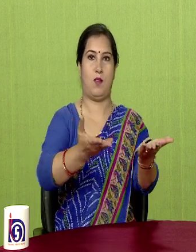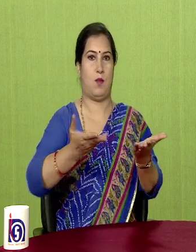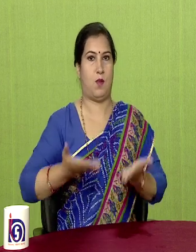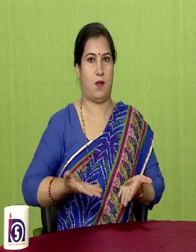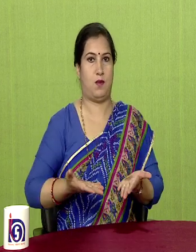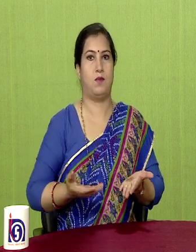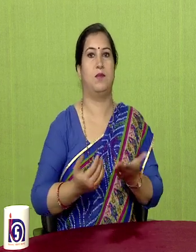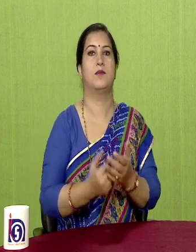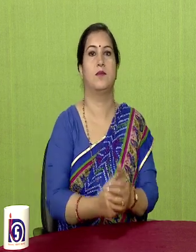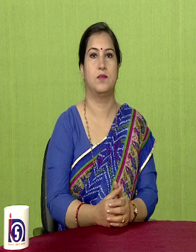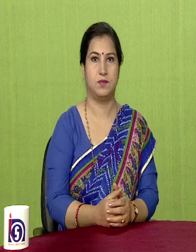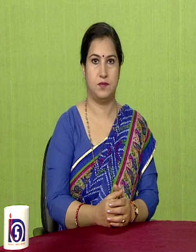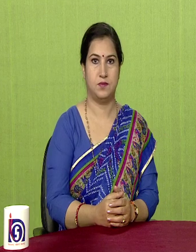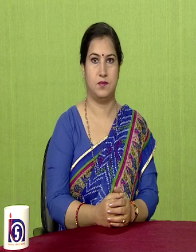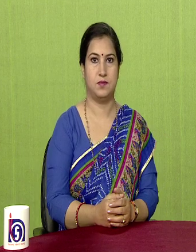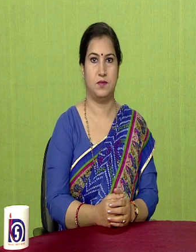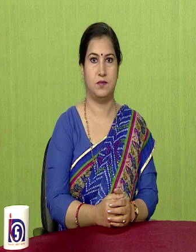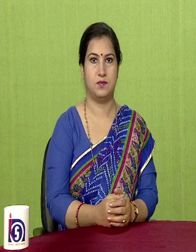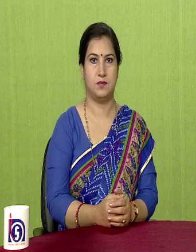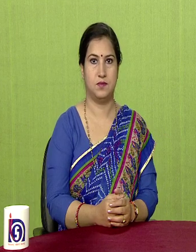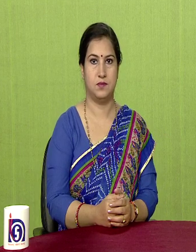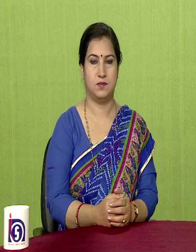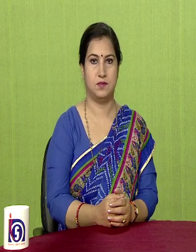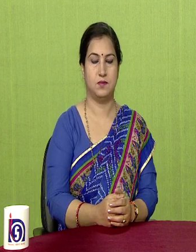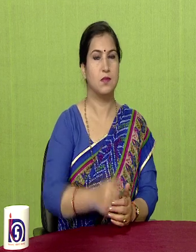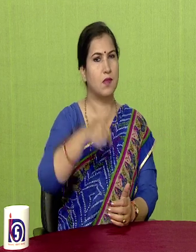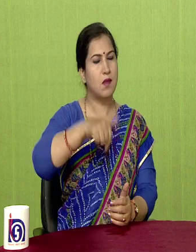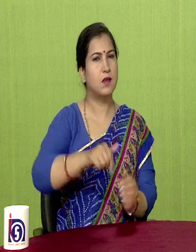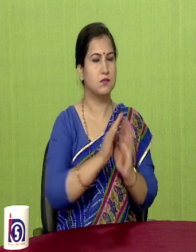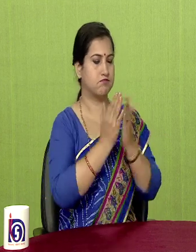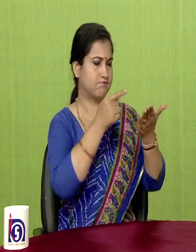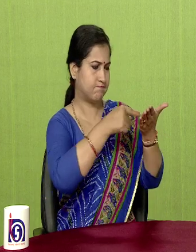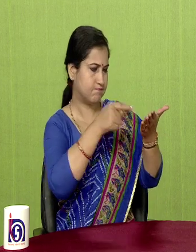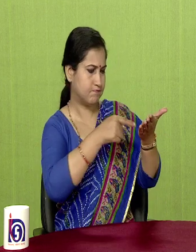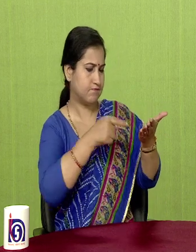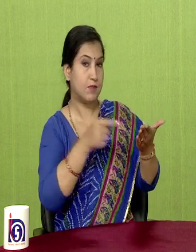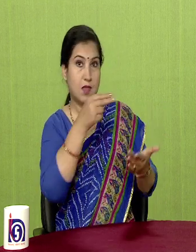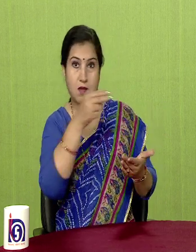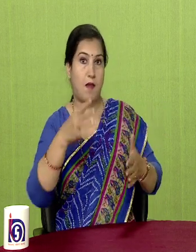के इस कार्यक्रम में आपका स्वागत है। पाठ का शीर्षक है तुलसीदास।